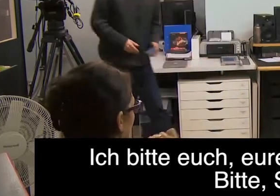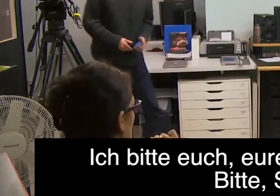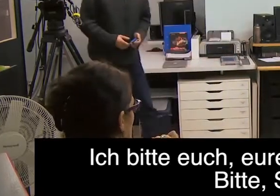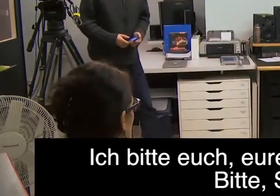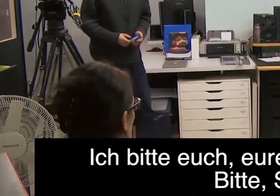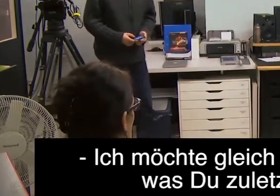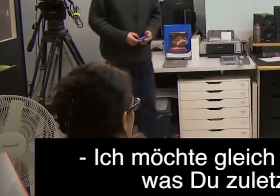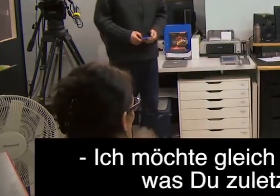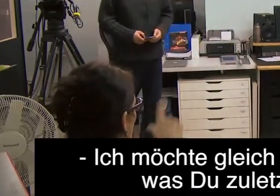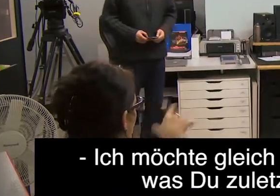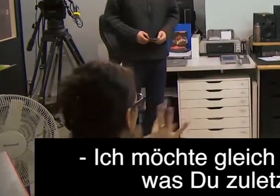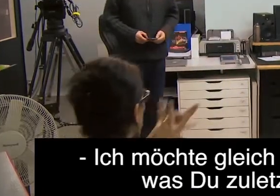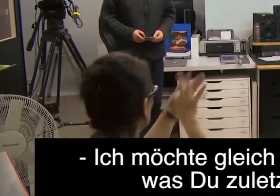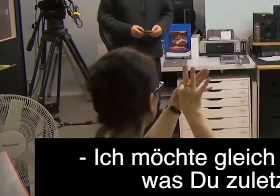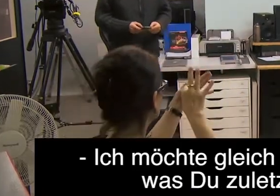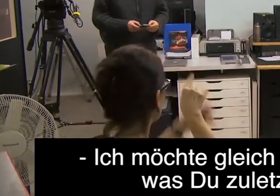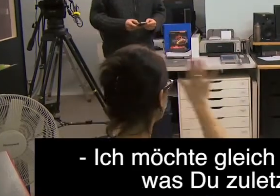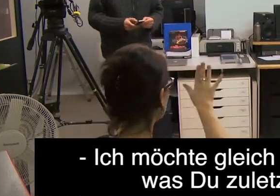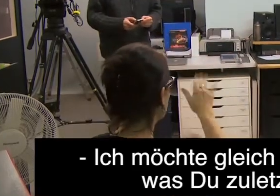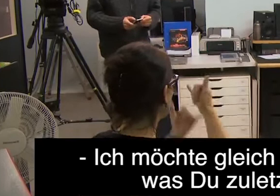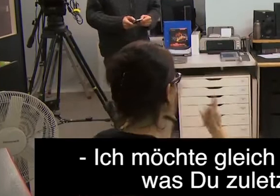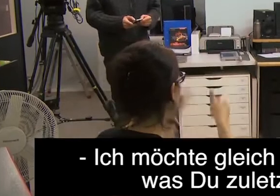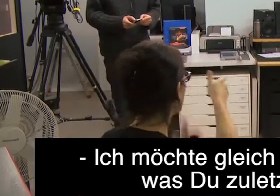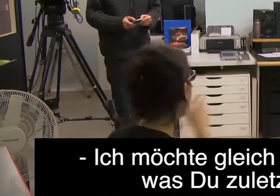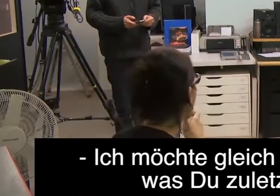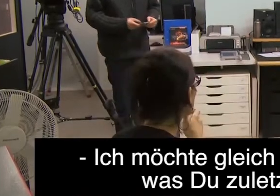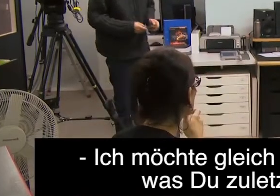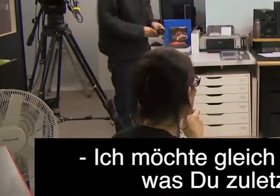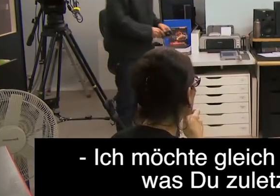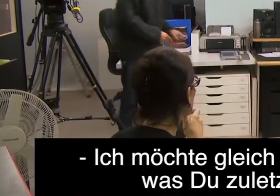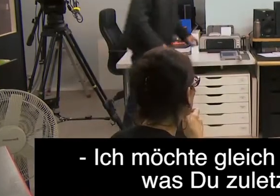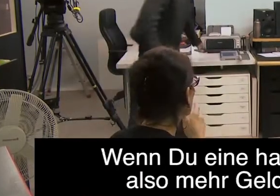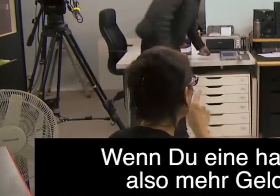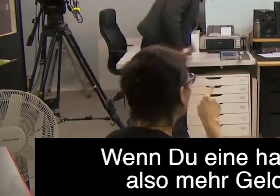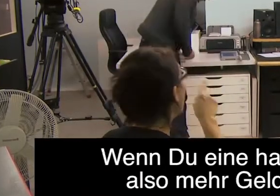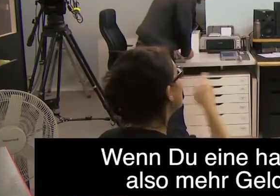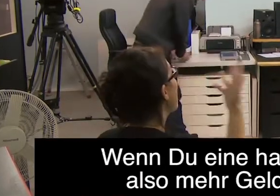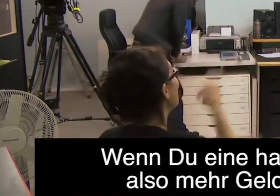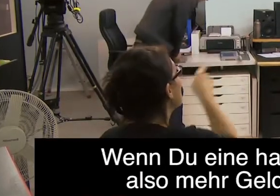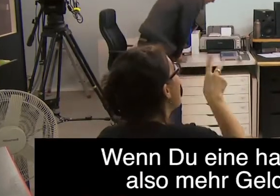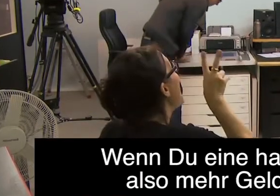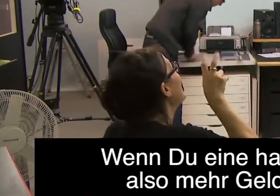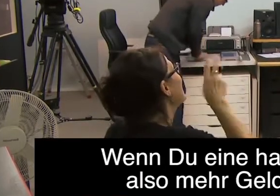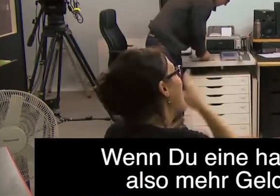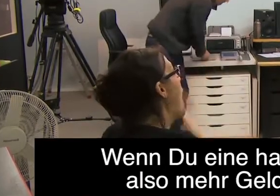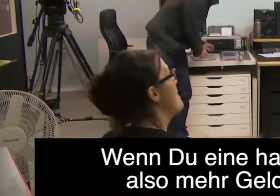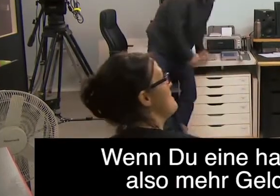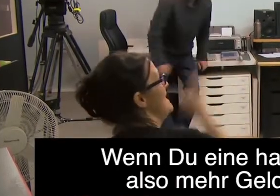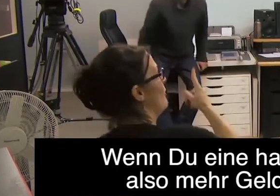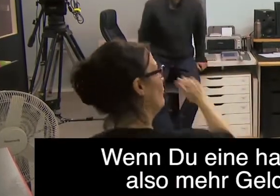gerade anschließen jetzt an das, was du zuletzt gesagt hast. Wenn du jetzt 500.000 hättest, also mehr Geld zur Verfügung, was